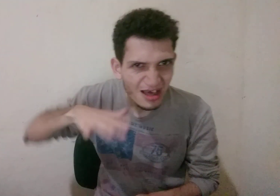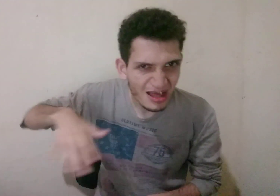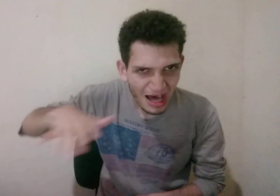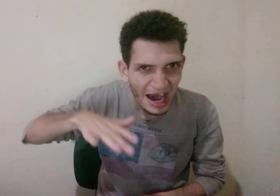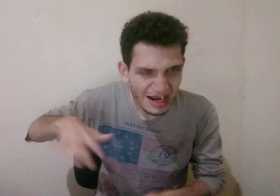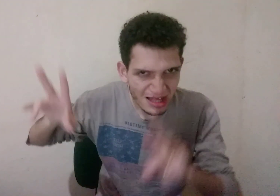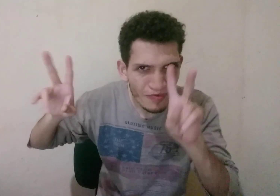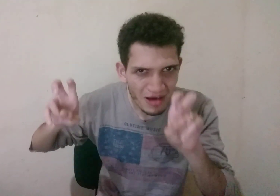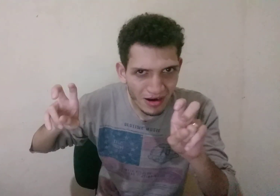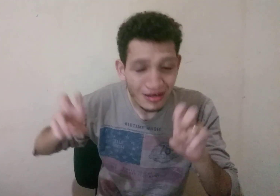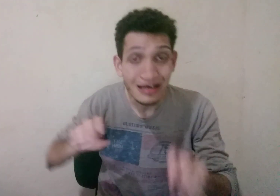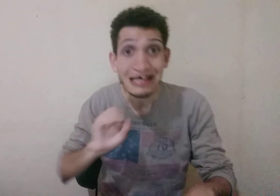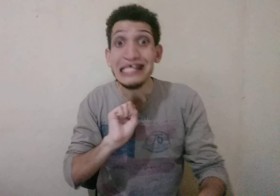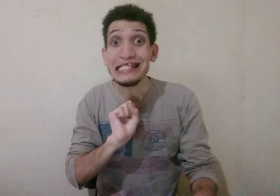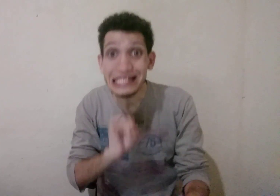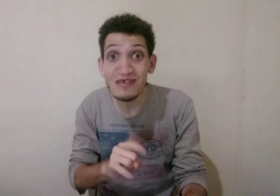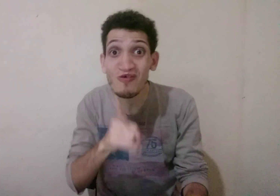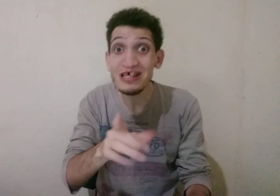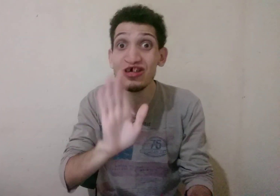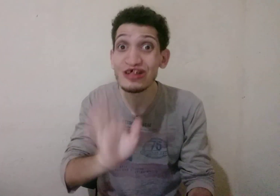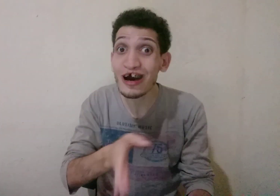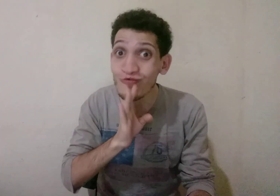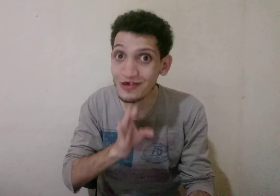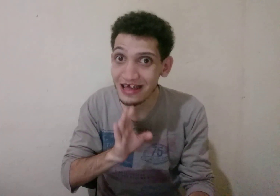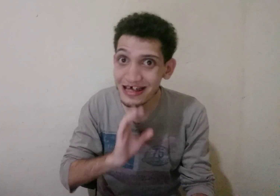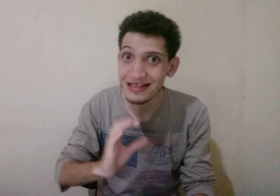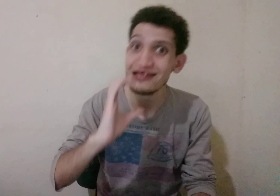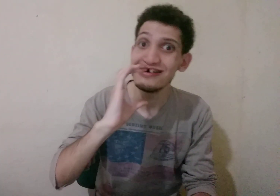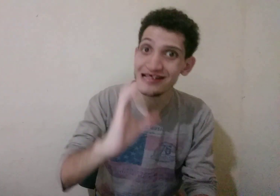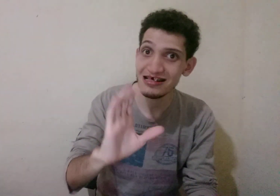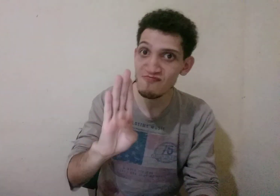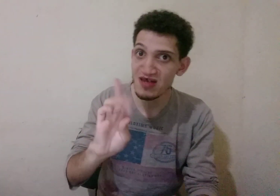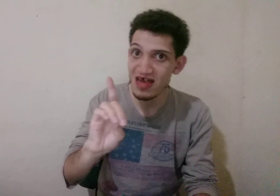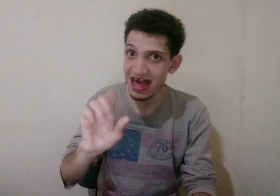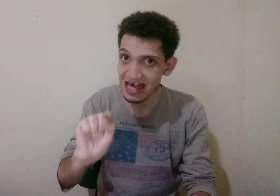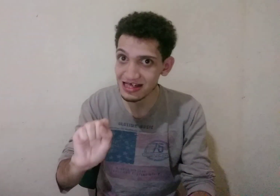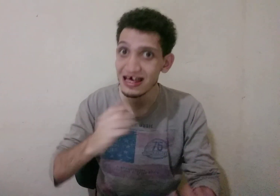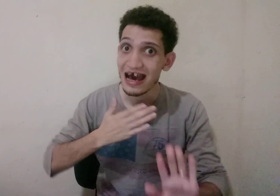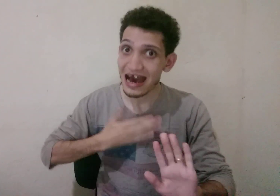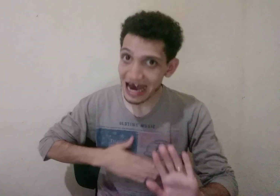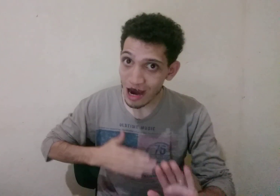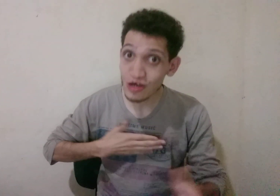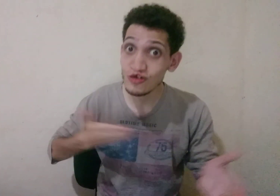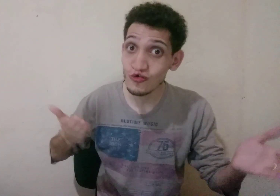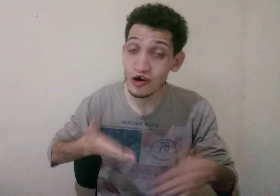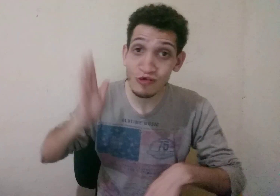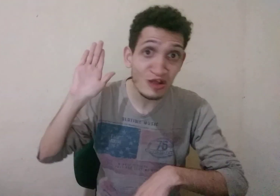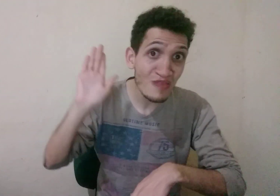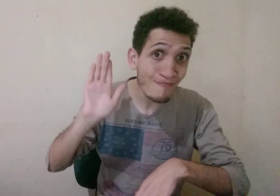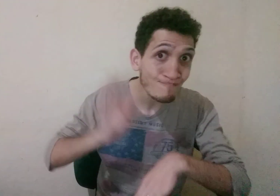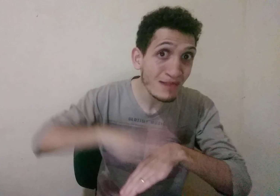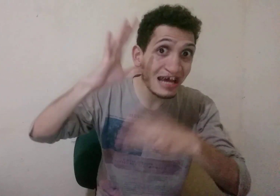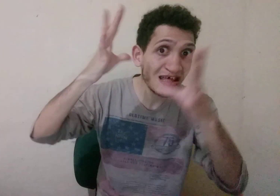dessa área, esse tema? Se você já conhece CBDS, e hoje eu vou te dar mais